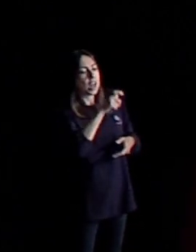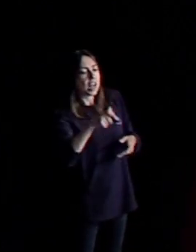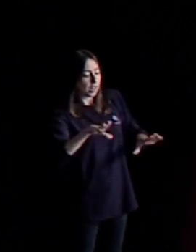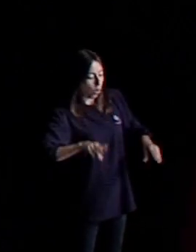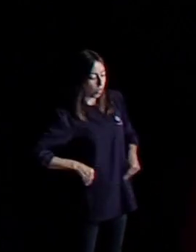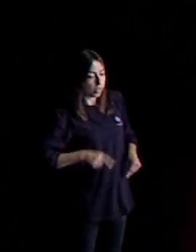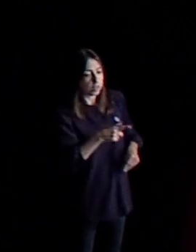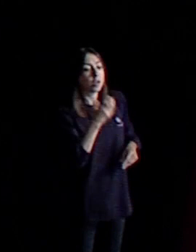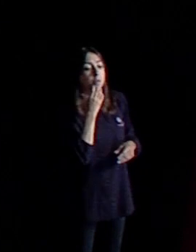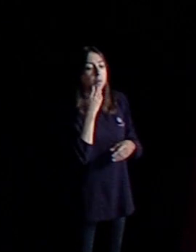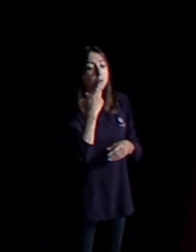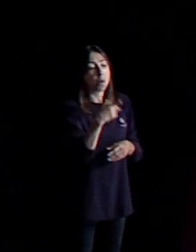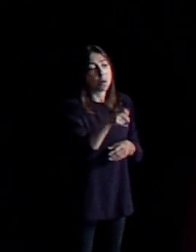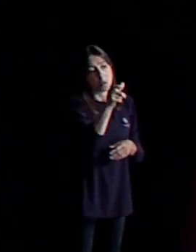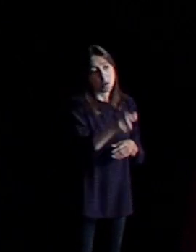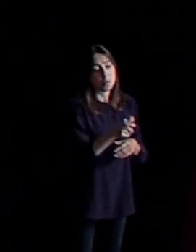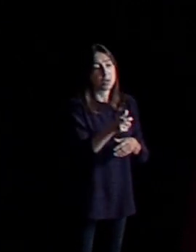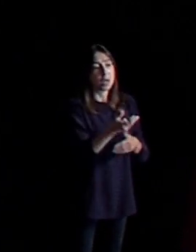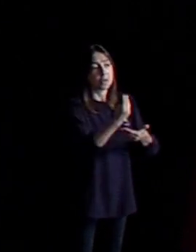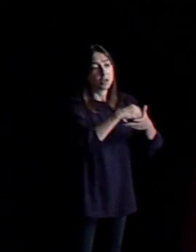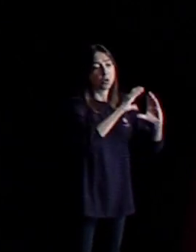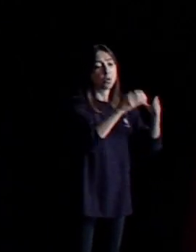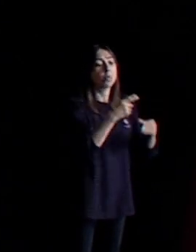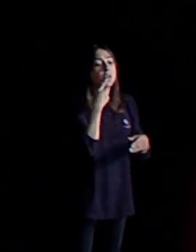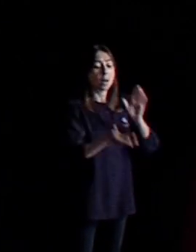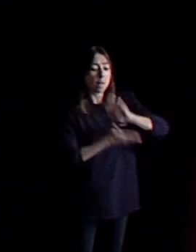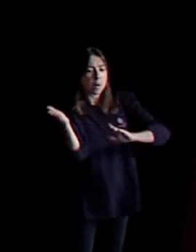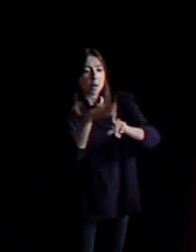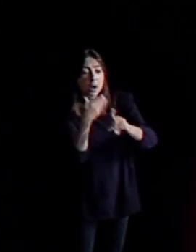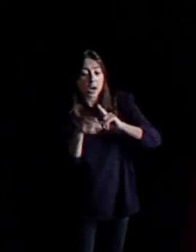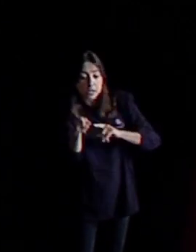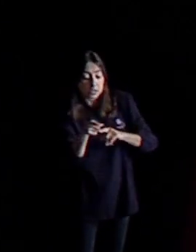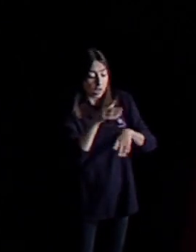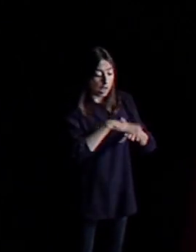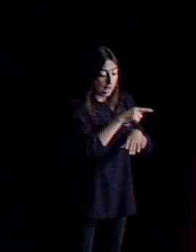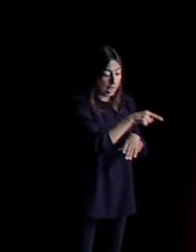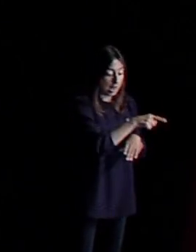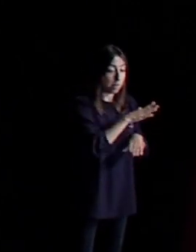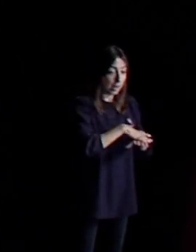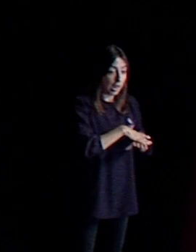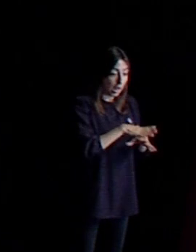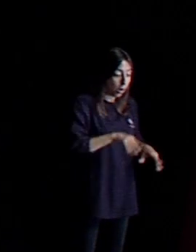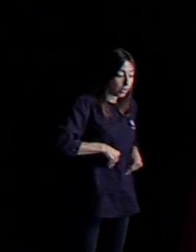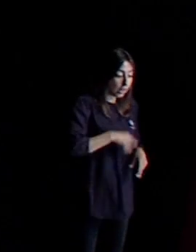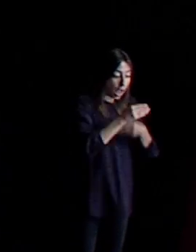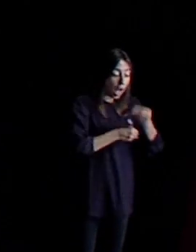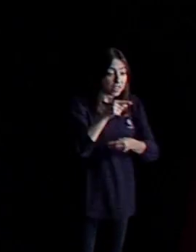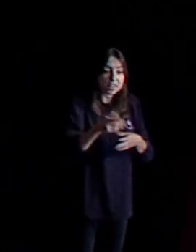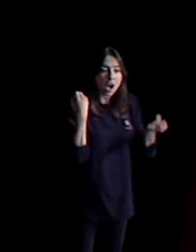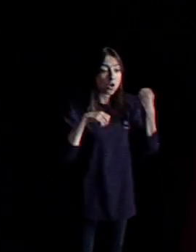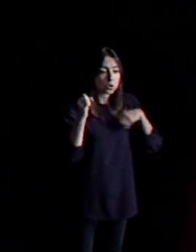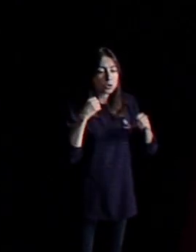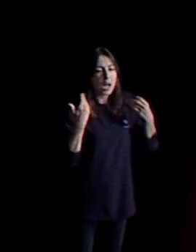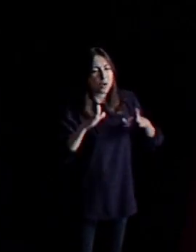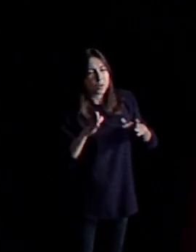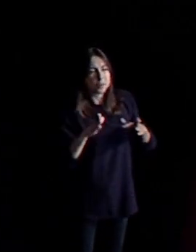que está con un grupo que dice que le vamos a pegar a tal y él, para que lo acepten, hace esa conducta, aunque no esté muy de